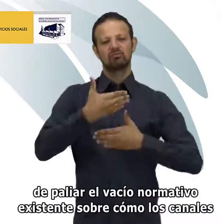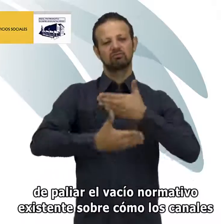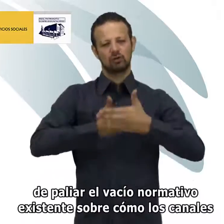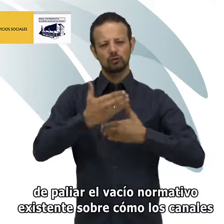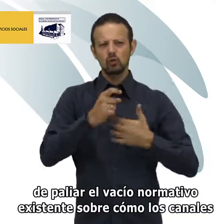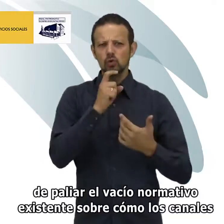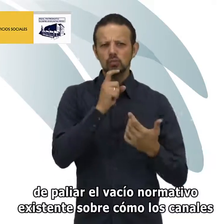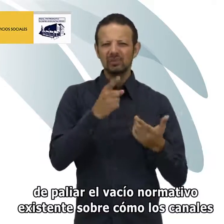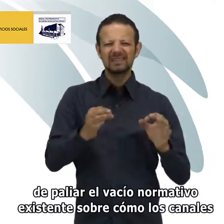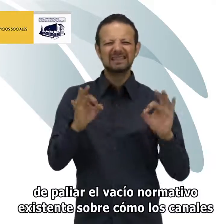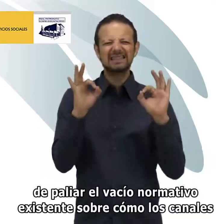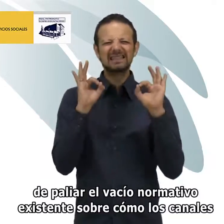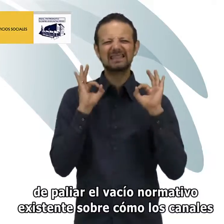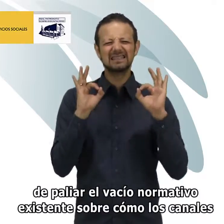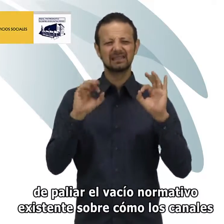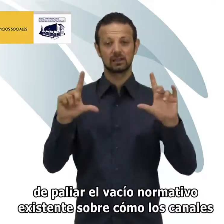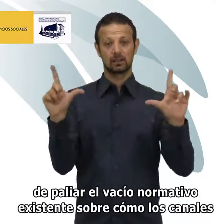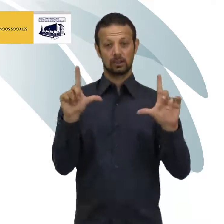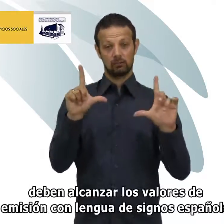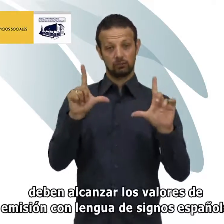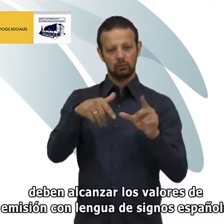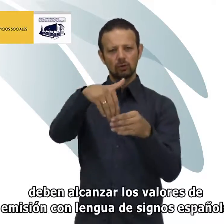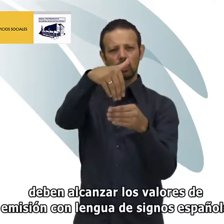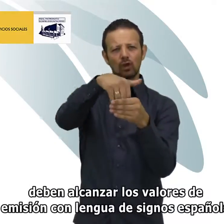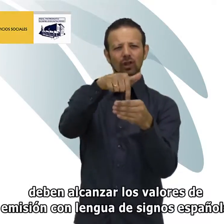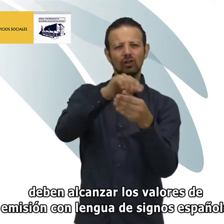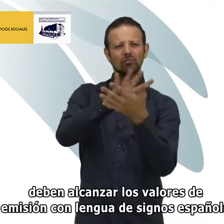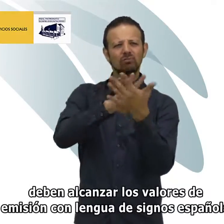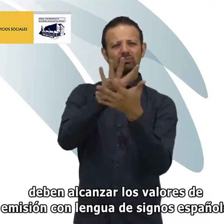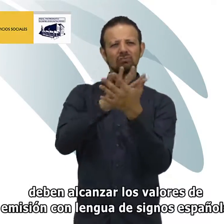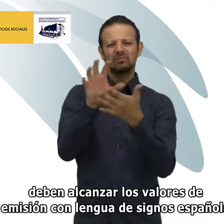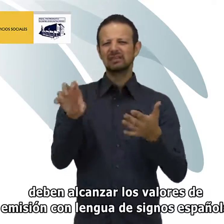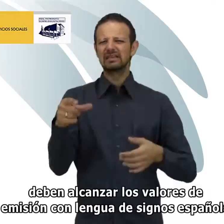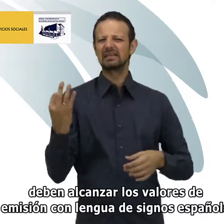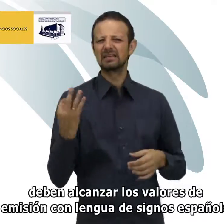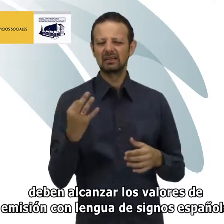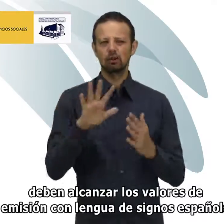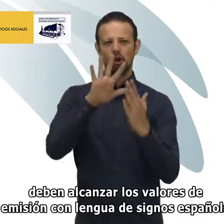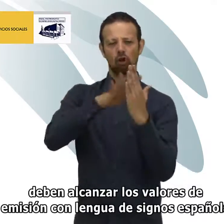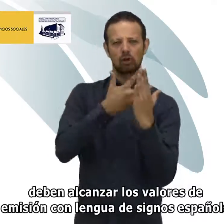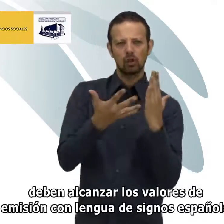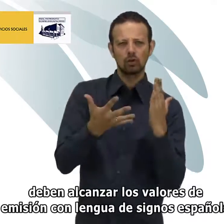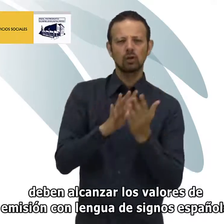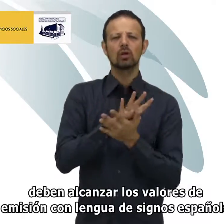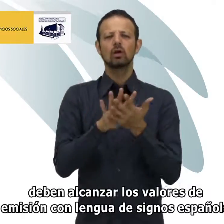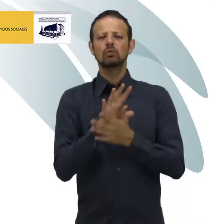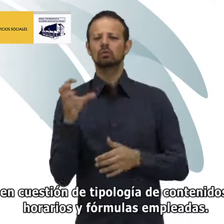el vacío normativo existente sobre cómo los canales deben alcanzar los valores de emisión con lengua de signos española en cuestión de